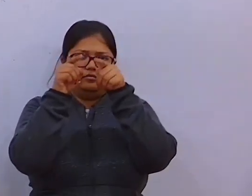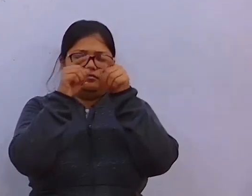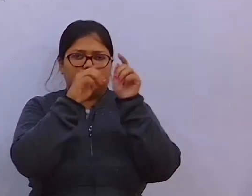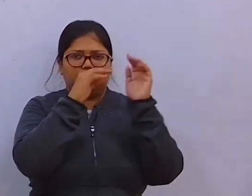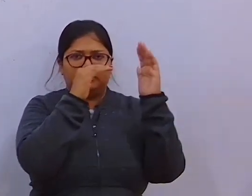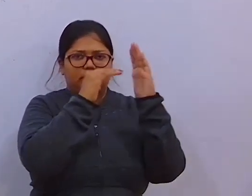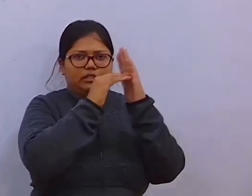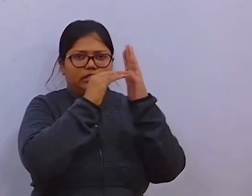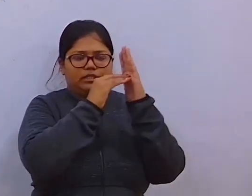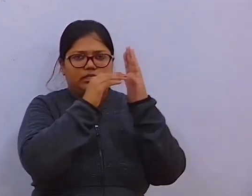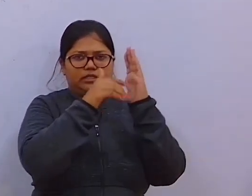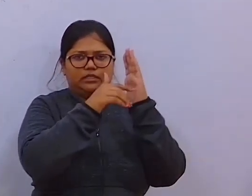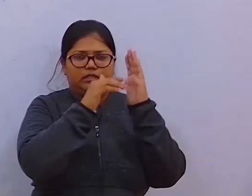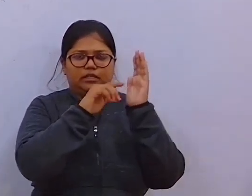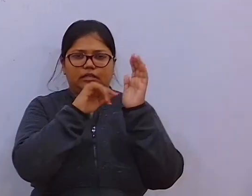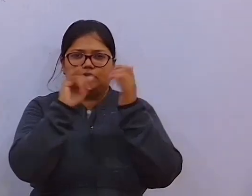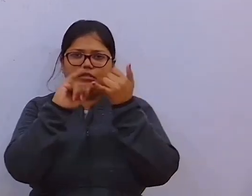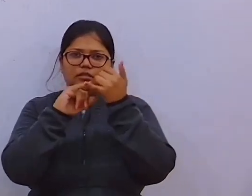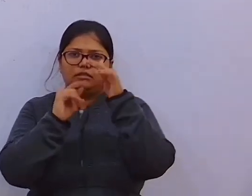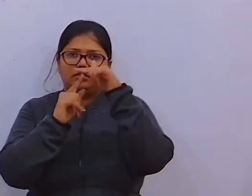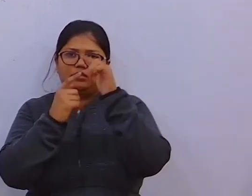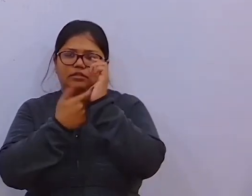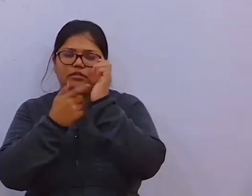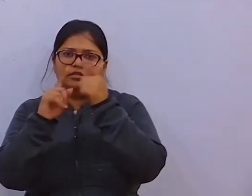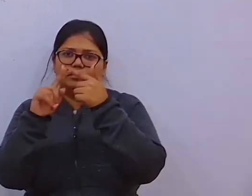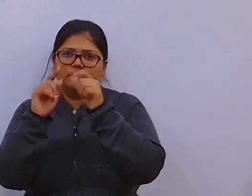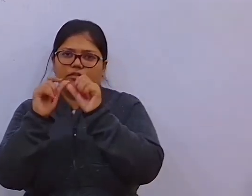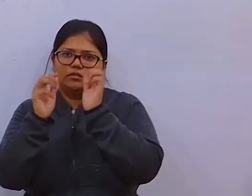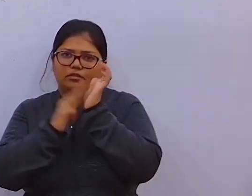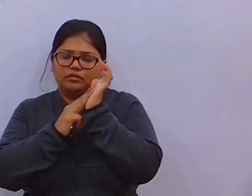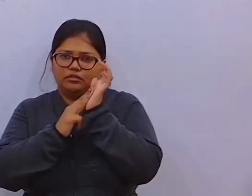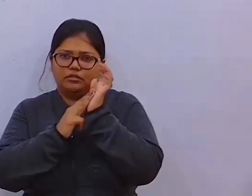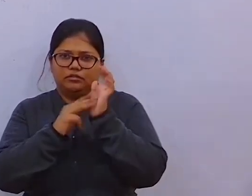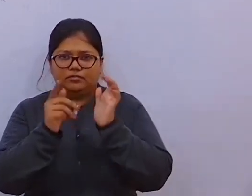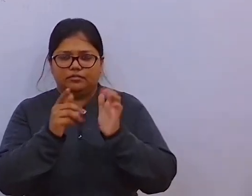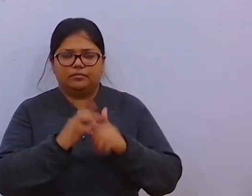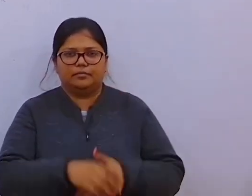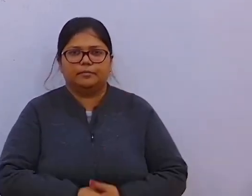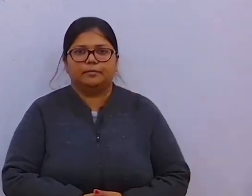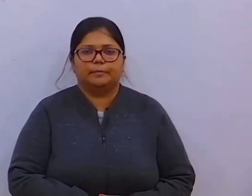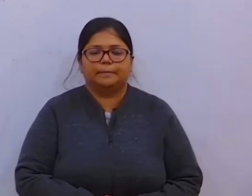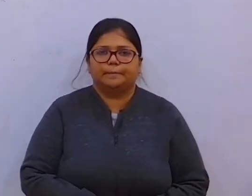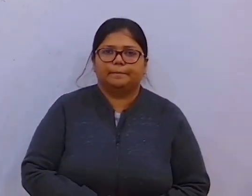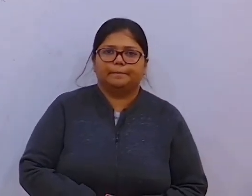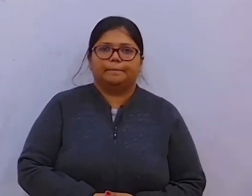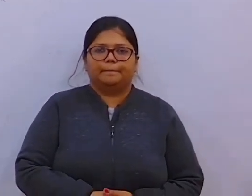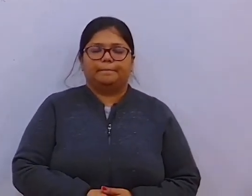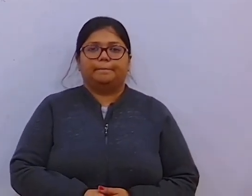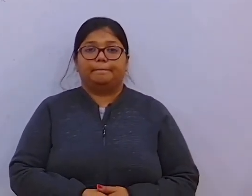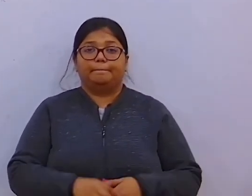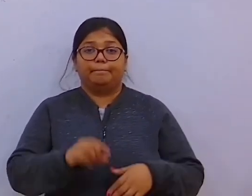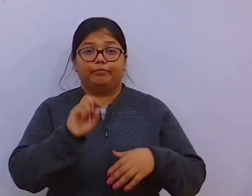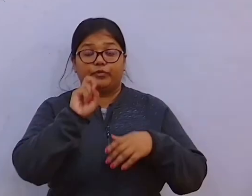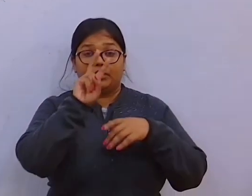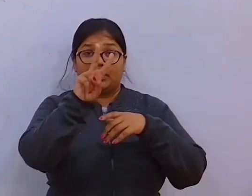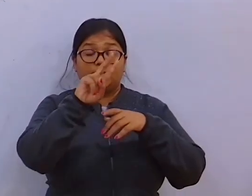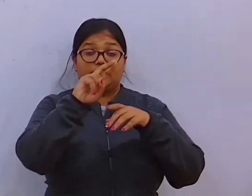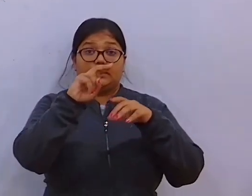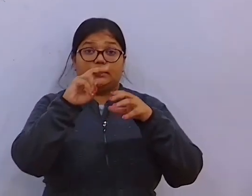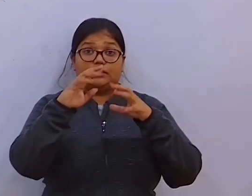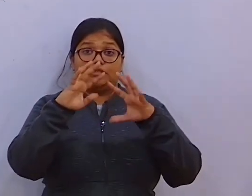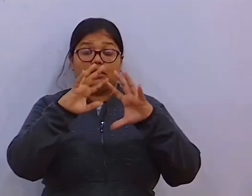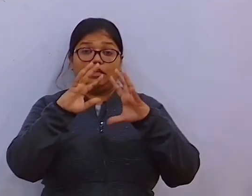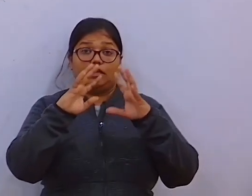तो इसका कहानी क्या है कि द्वितीय विश्व युद्ध के बाद जेड स्ट्रीम वायु धारा है ना, द्वितीय विश्व युद्ध के